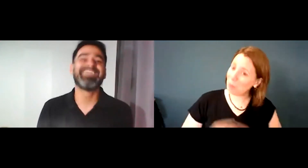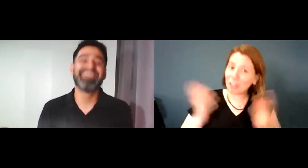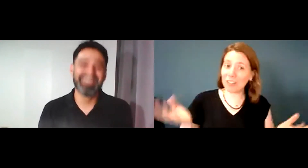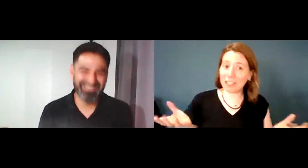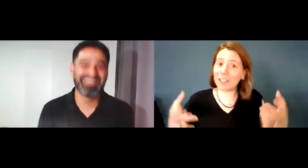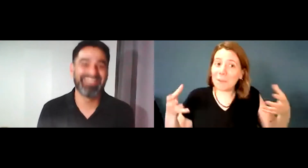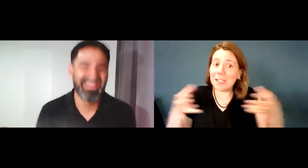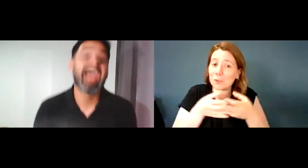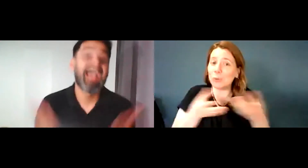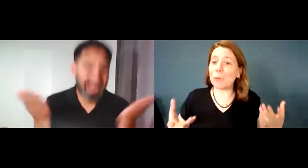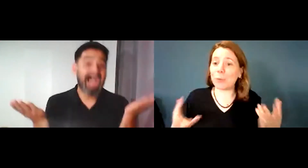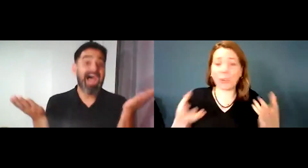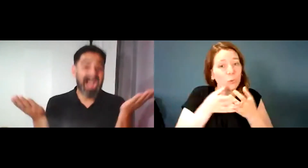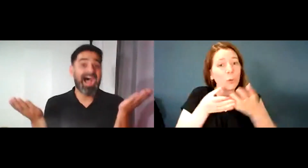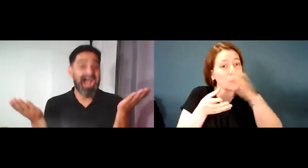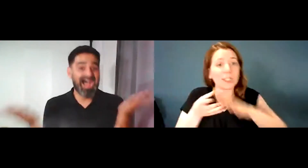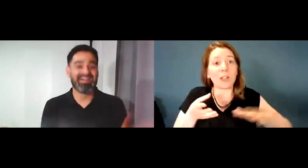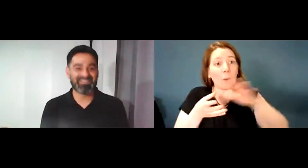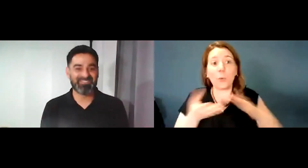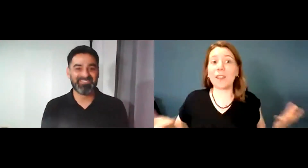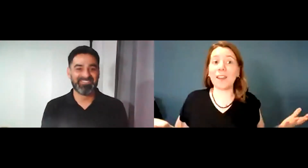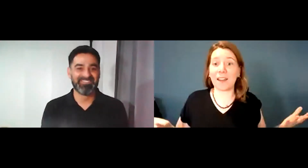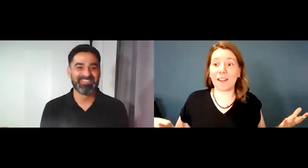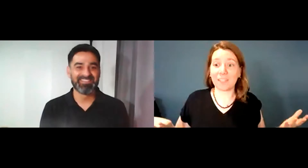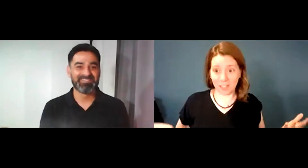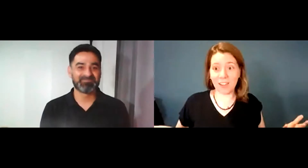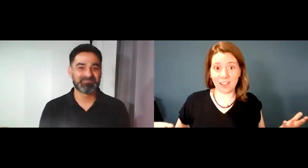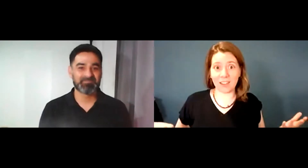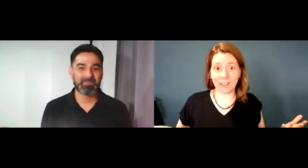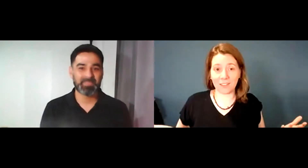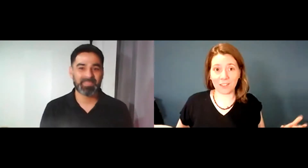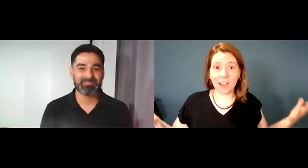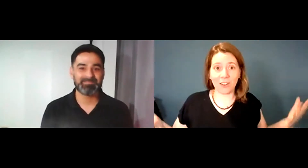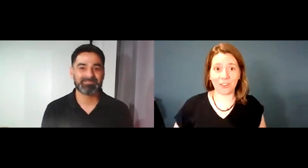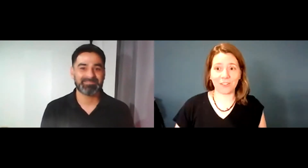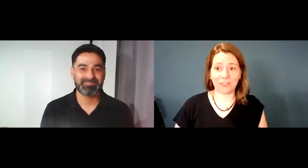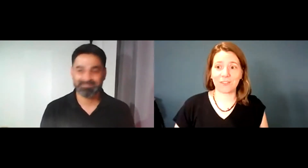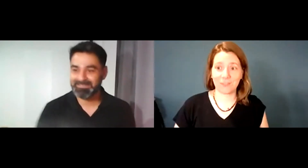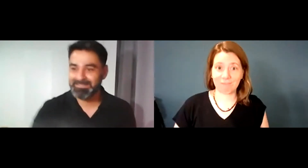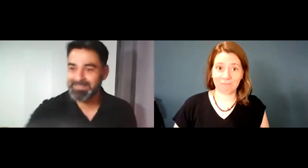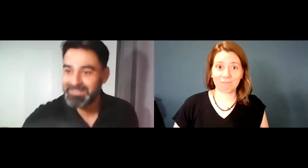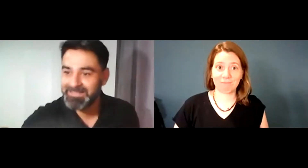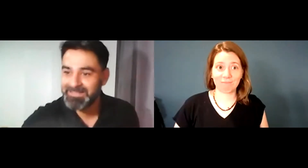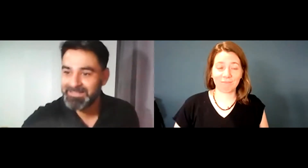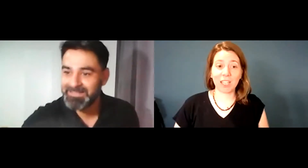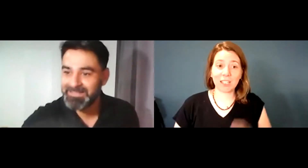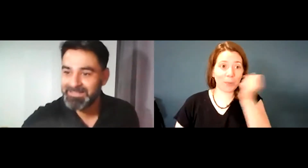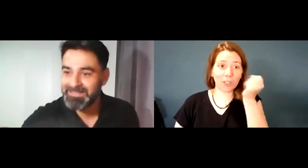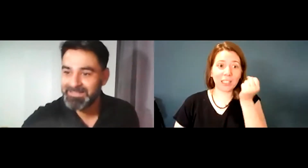Bueno, es que también es un grupo, es una comunidad. Sí, claro. Es importante,